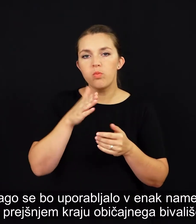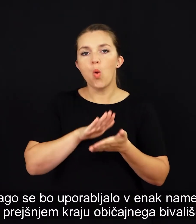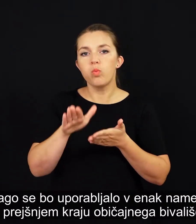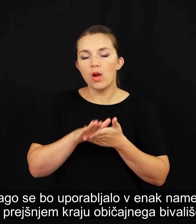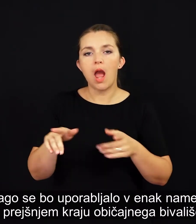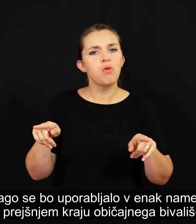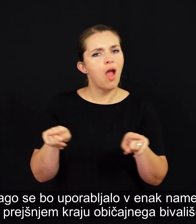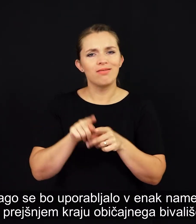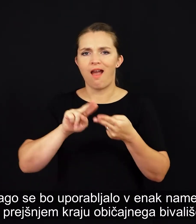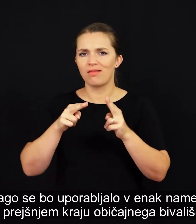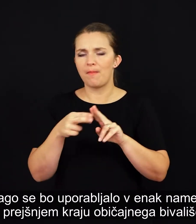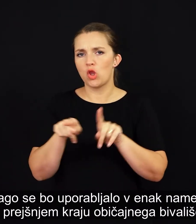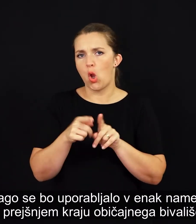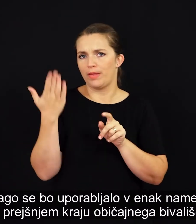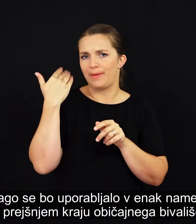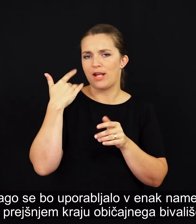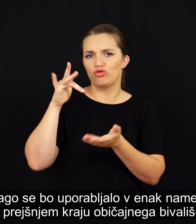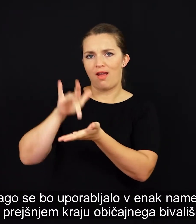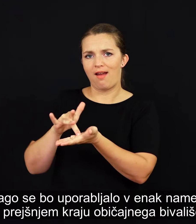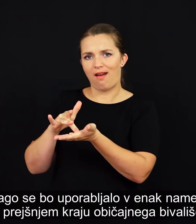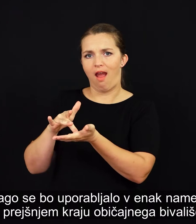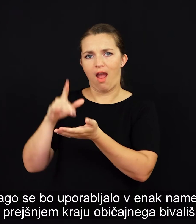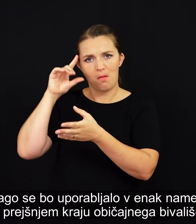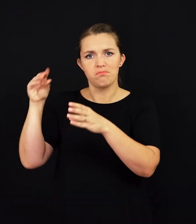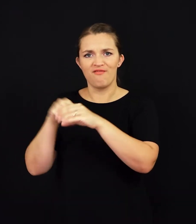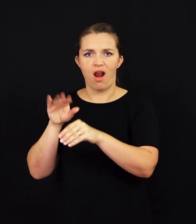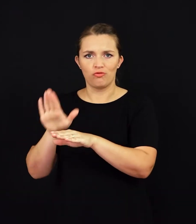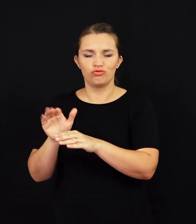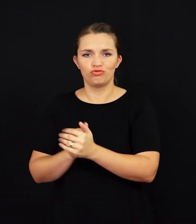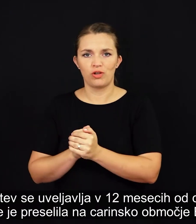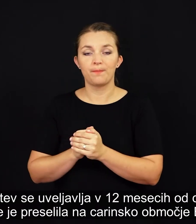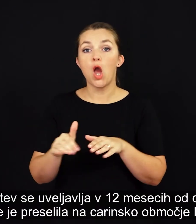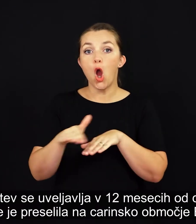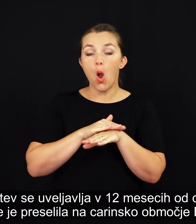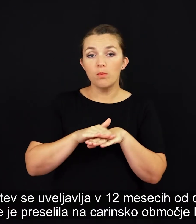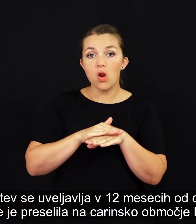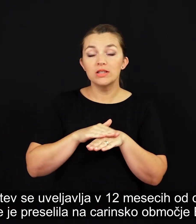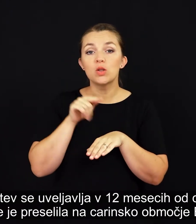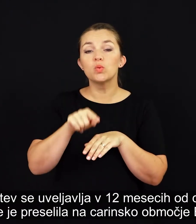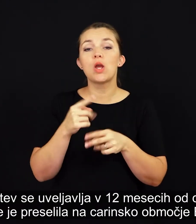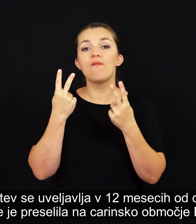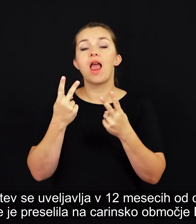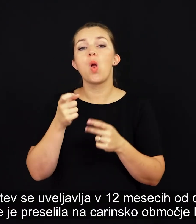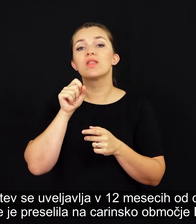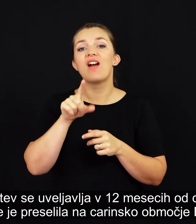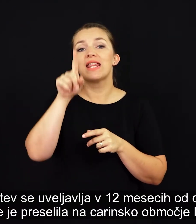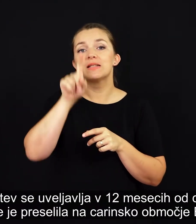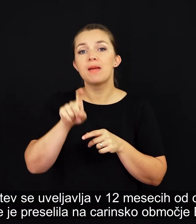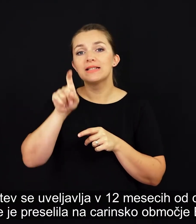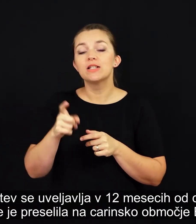kot v prejšnjem kraju običajnega bivališča. Oprostitev se uveljavlja v 12 mesecih od dneva,